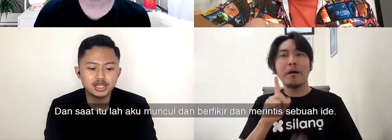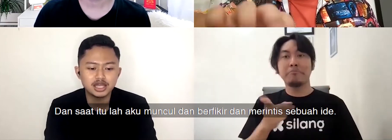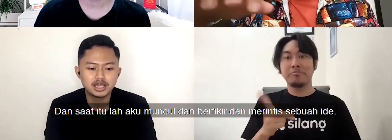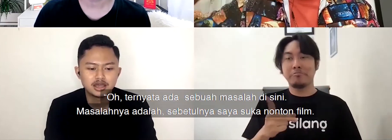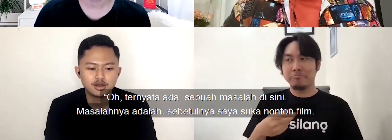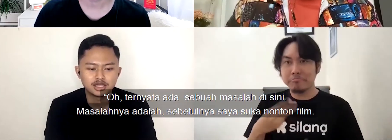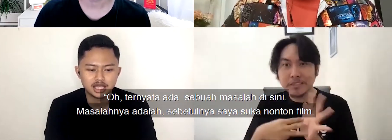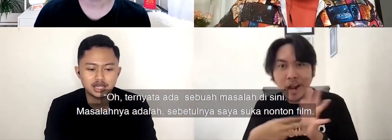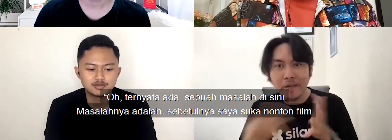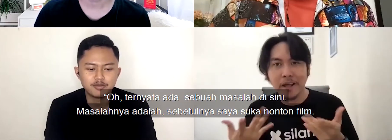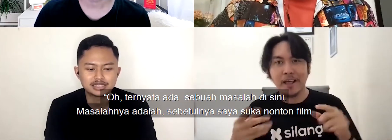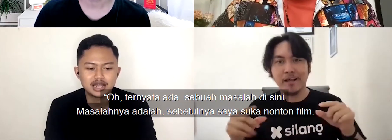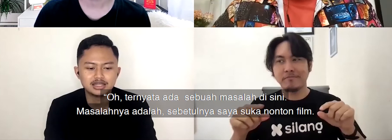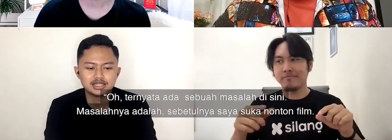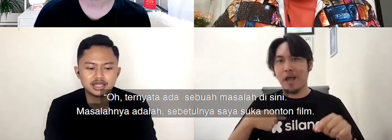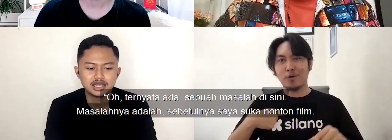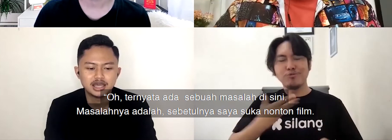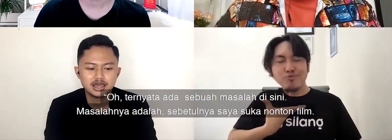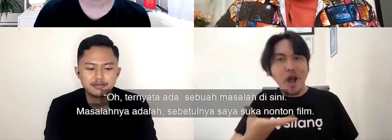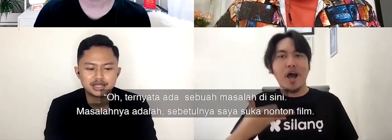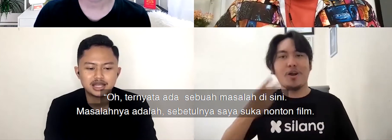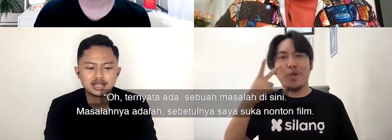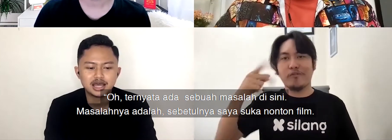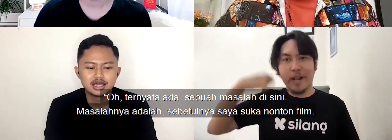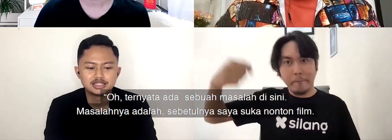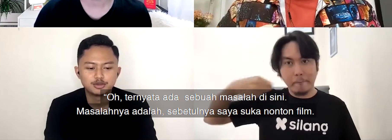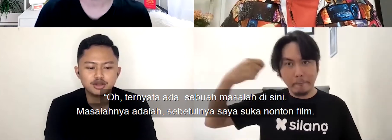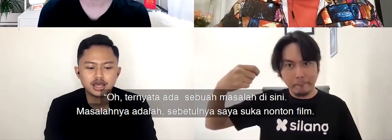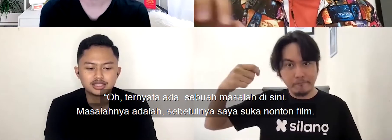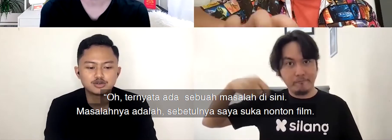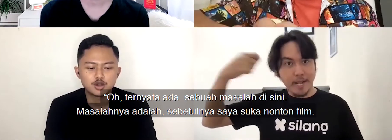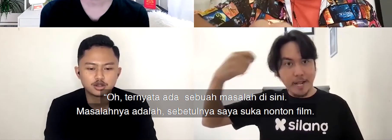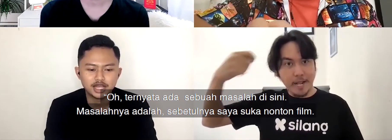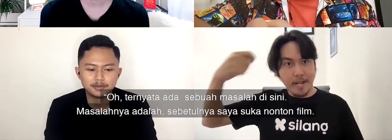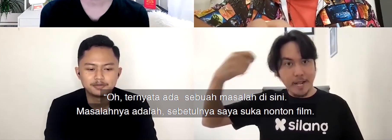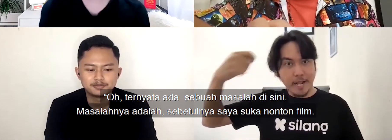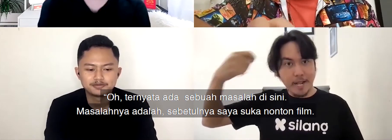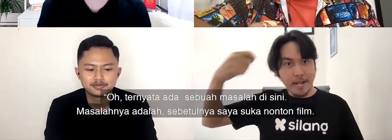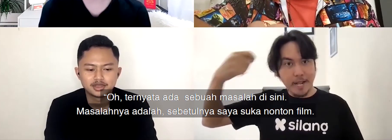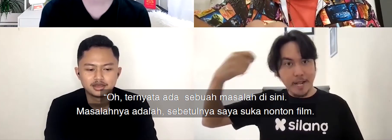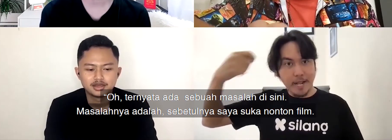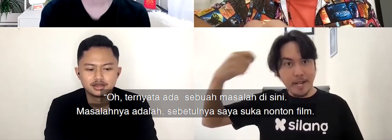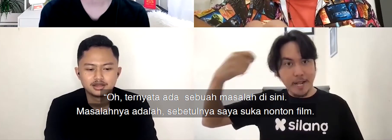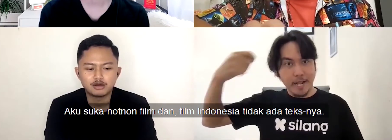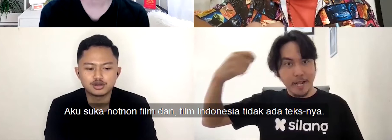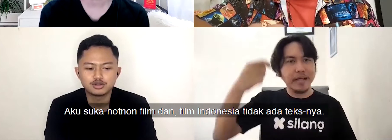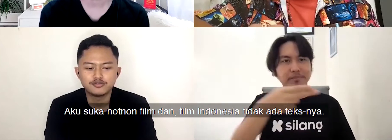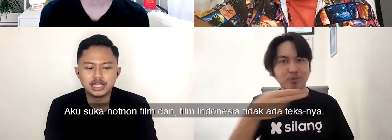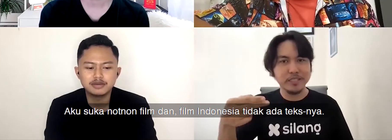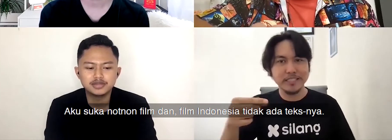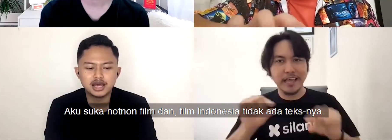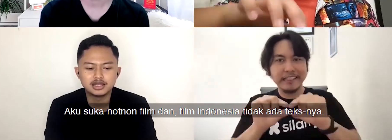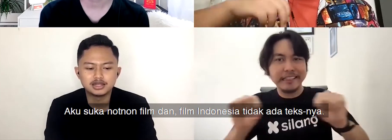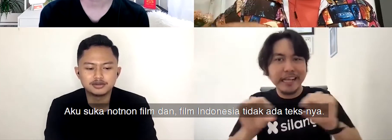dan mengikis Oh ada sebuah masalah disini masanya adalah Sebetulnya saya suka nonton film Hai aku